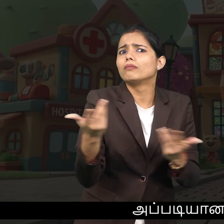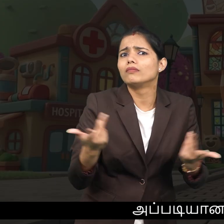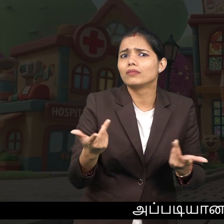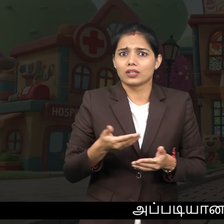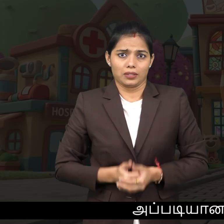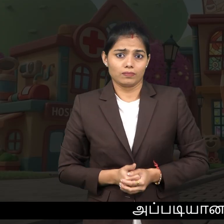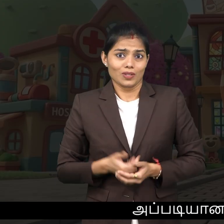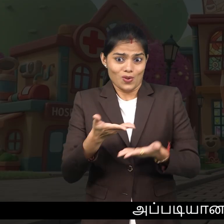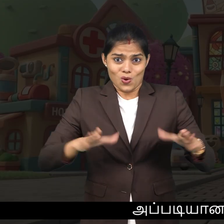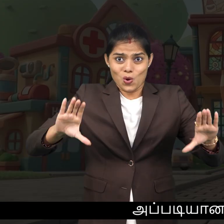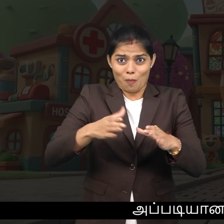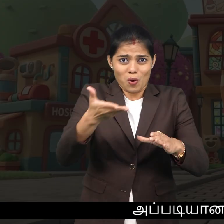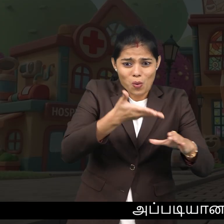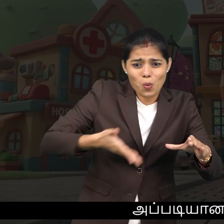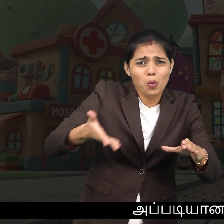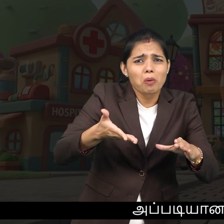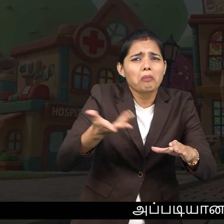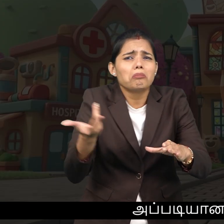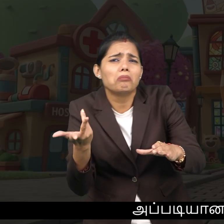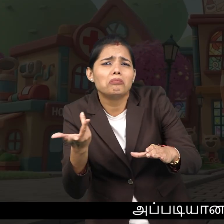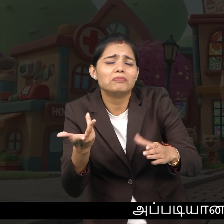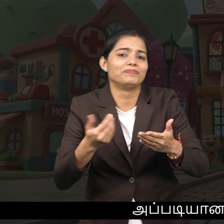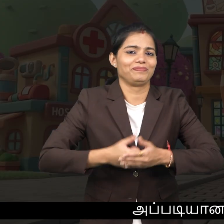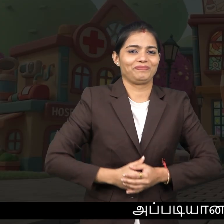அப்படியானால் சமூகம் என்றால் என்ன?